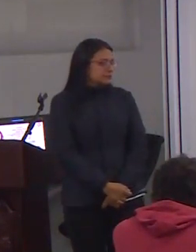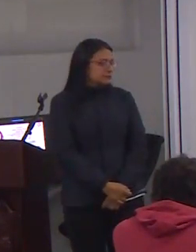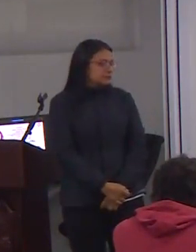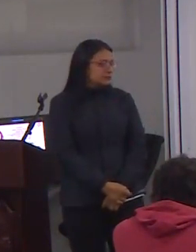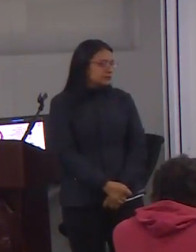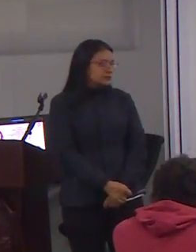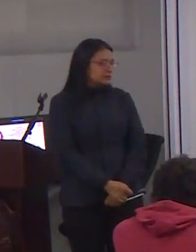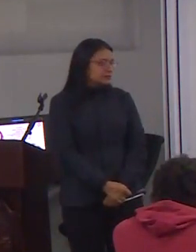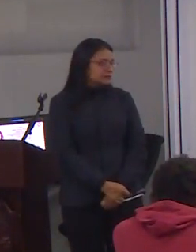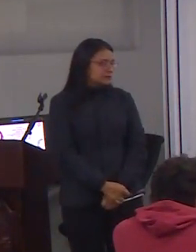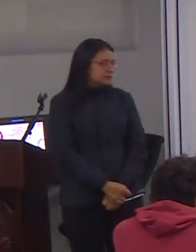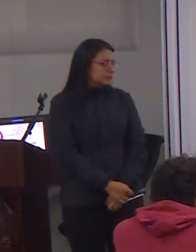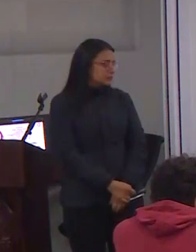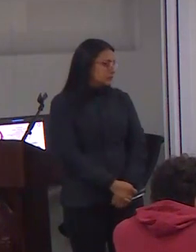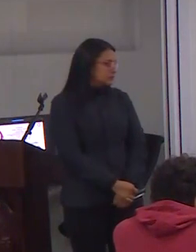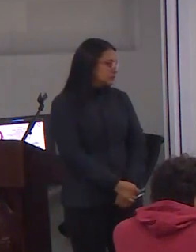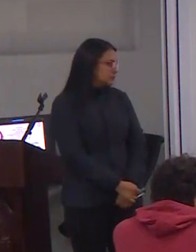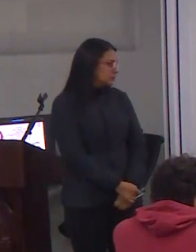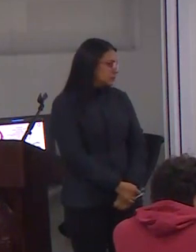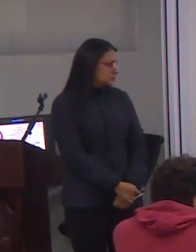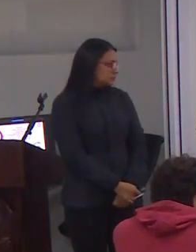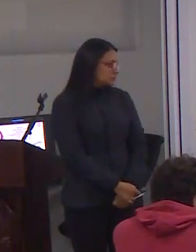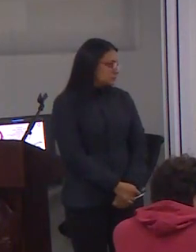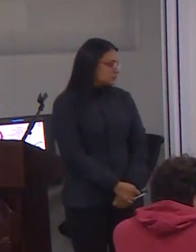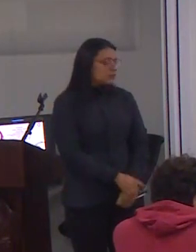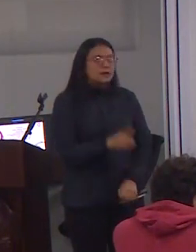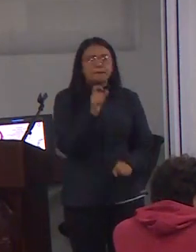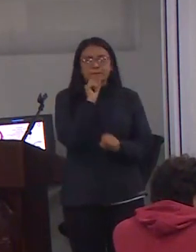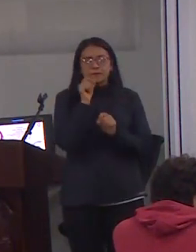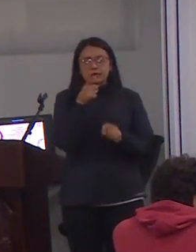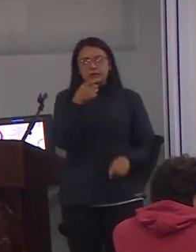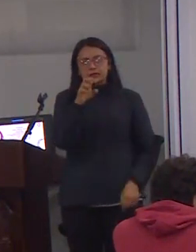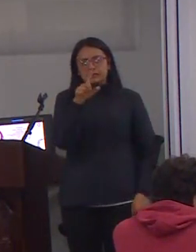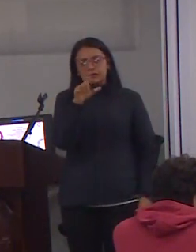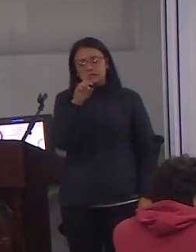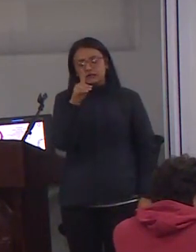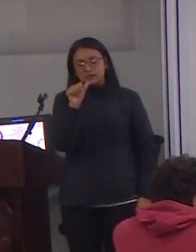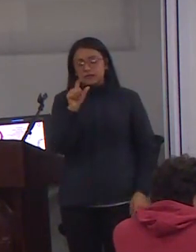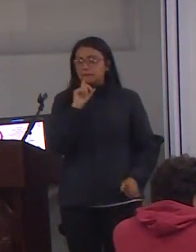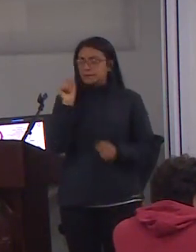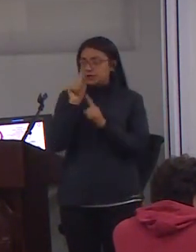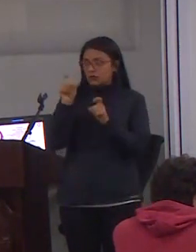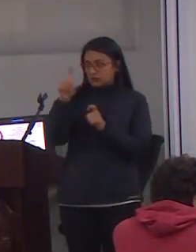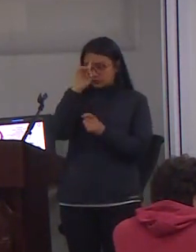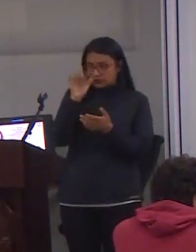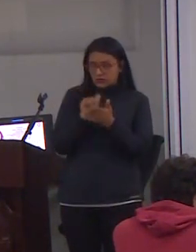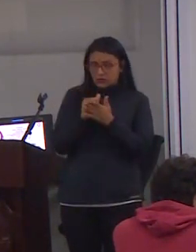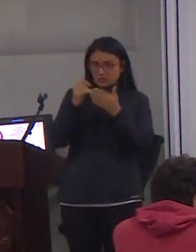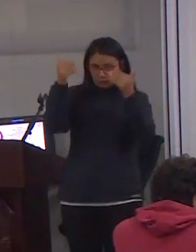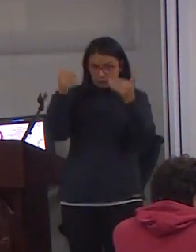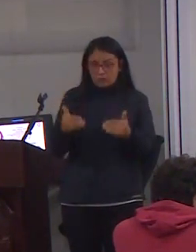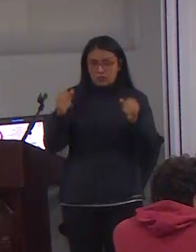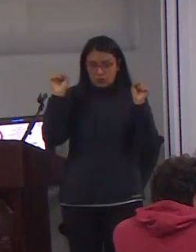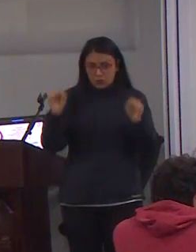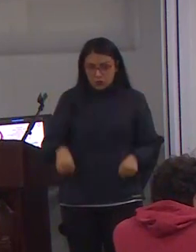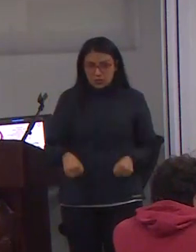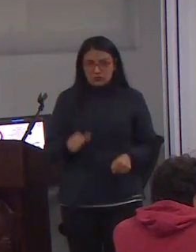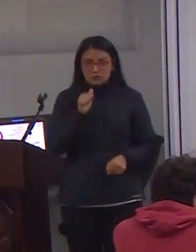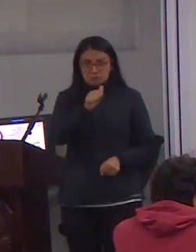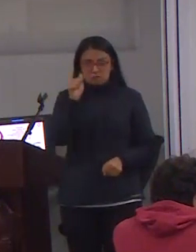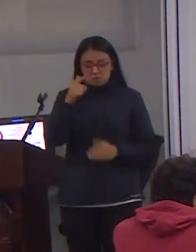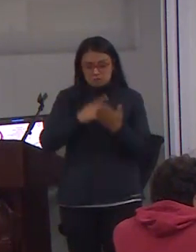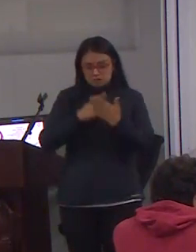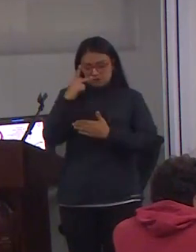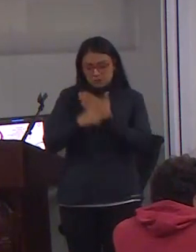gracias Ita esta pregunta es para Gilda ¿usted cree que las personas con discapacidad pueden realizar sus